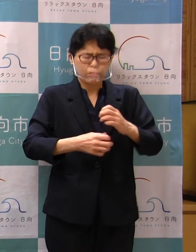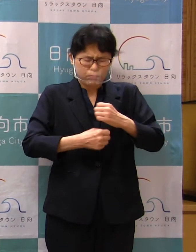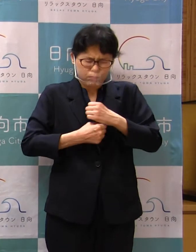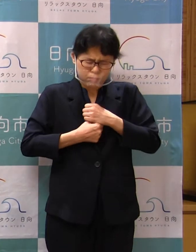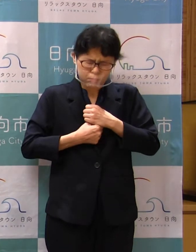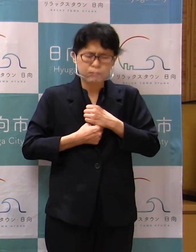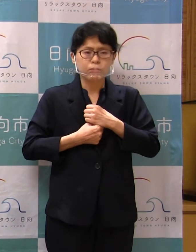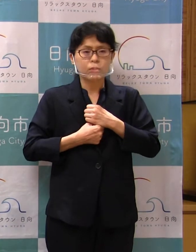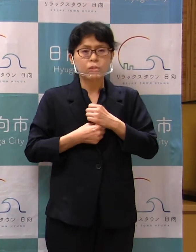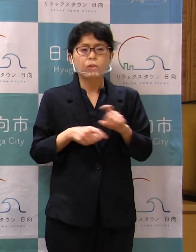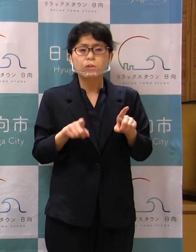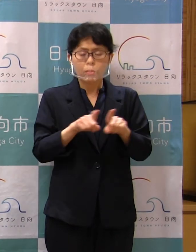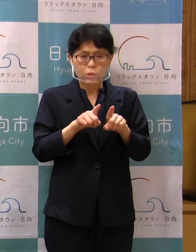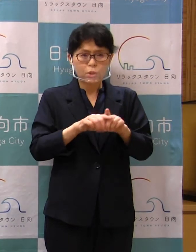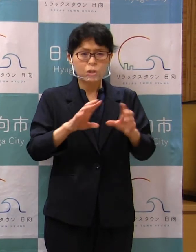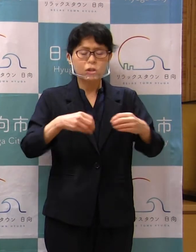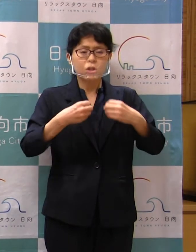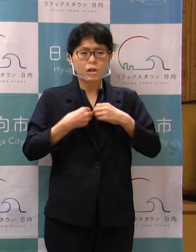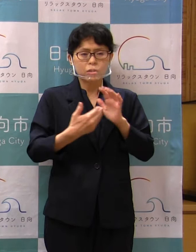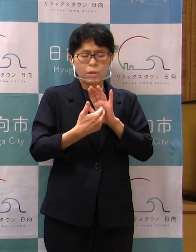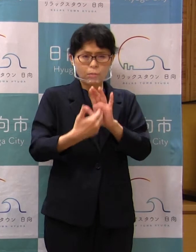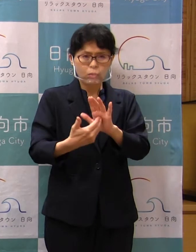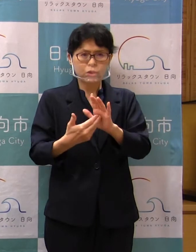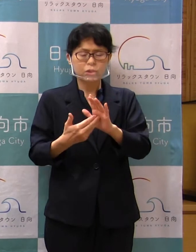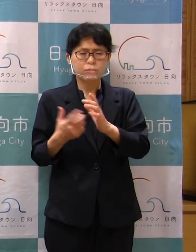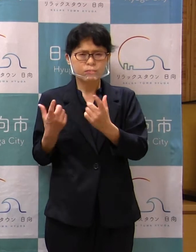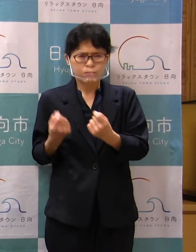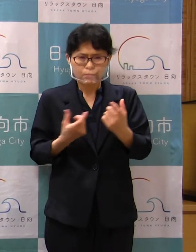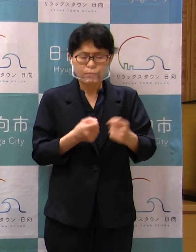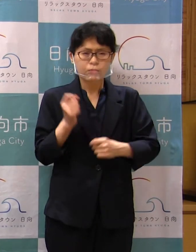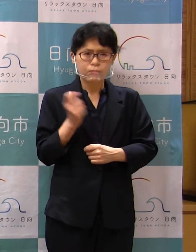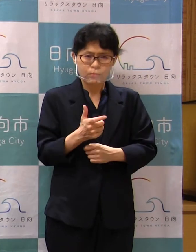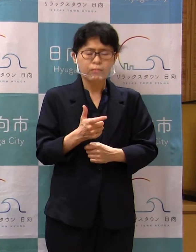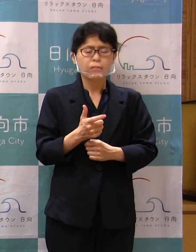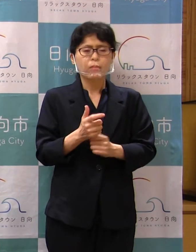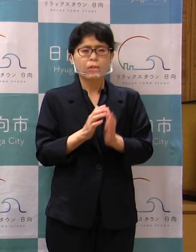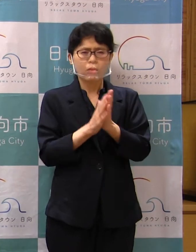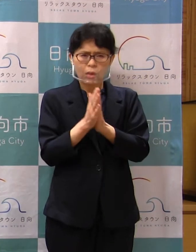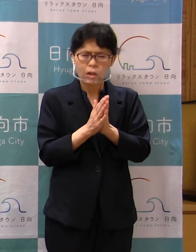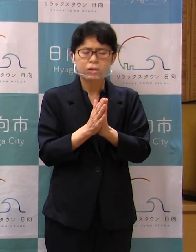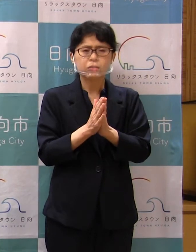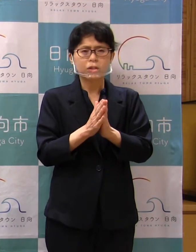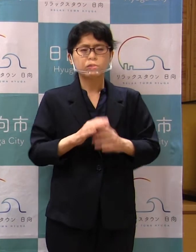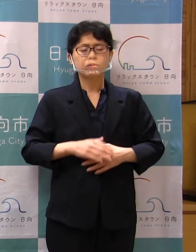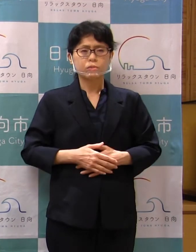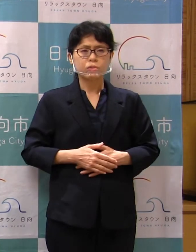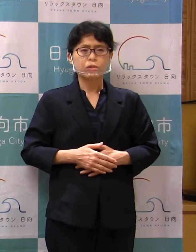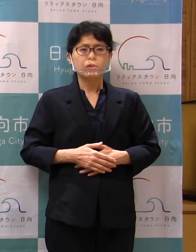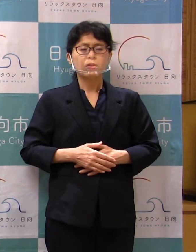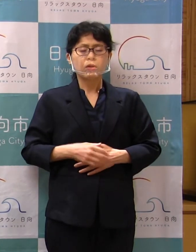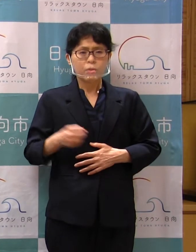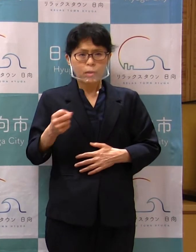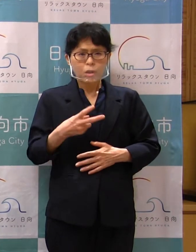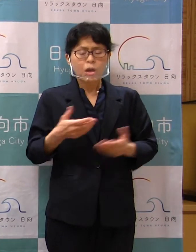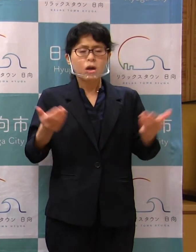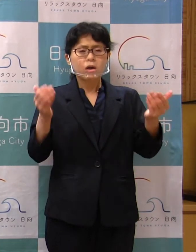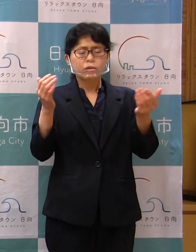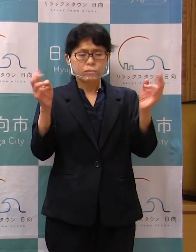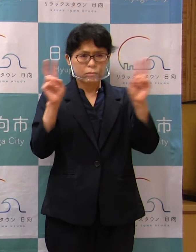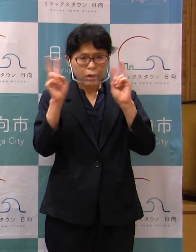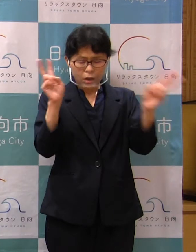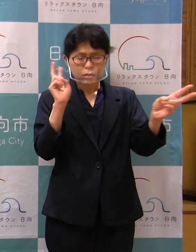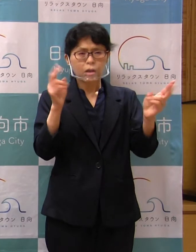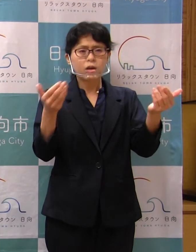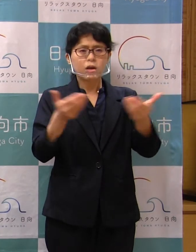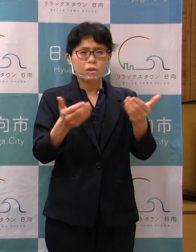に、感染防止対策の徹底をお願いをいたします。また事業者の皆さん